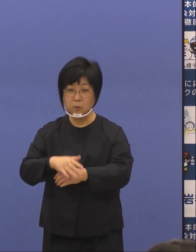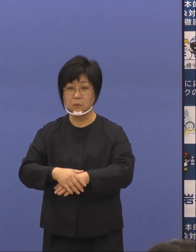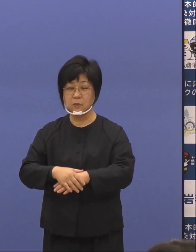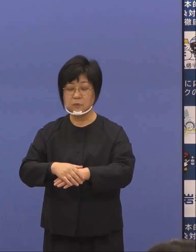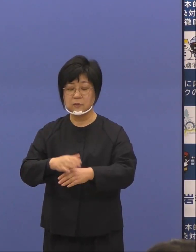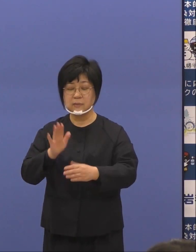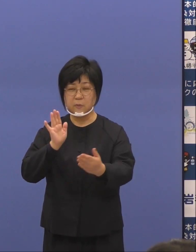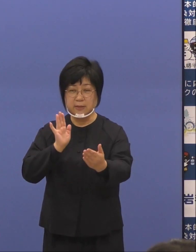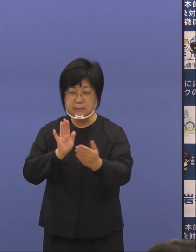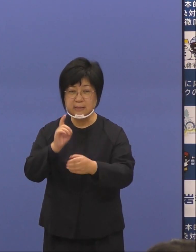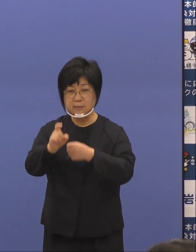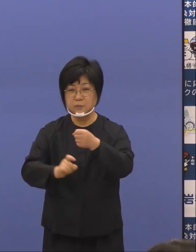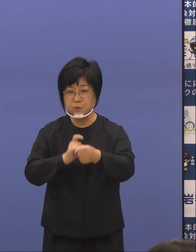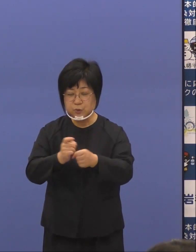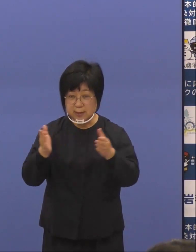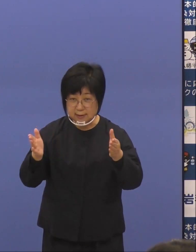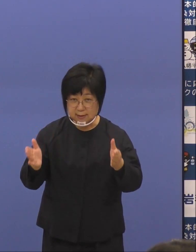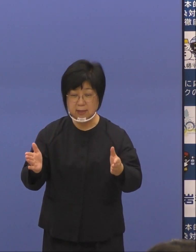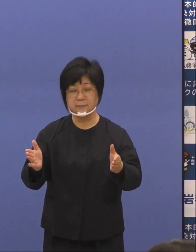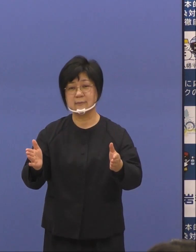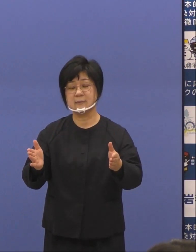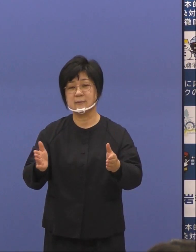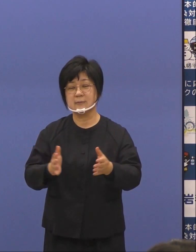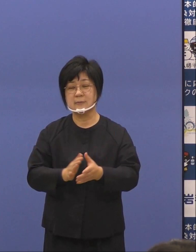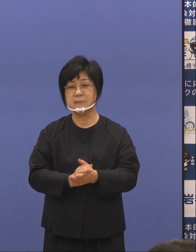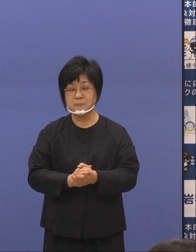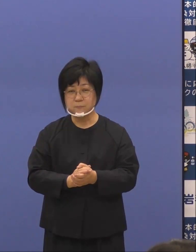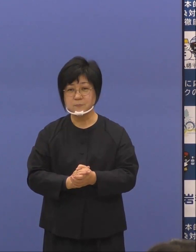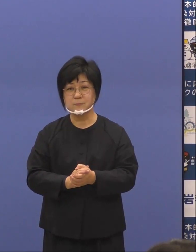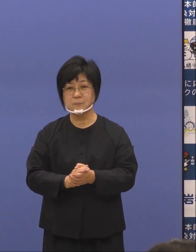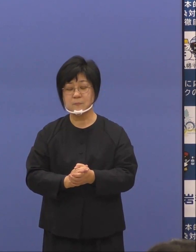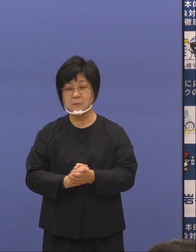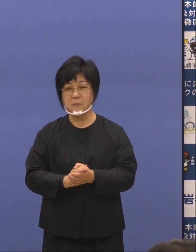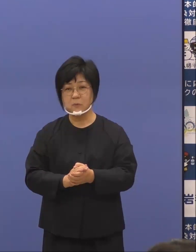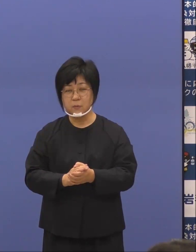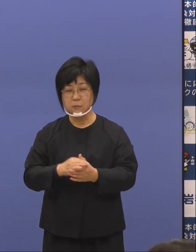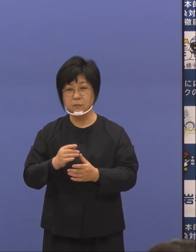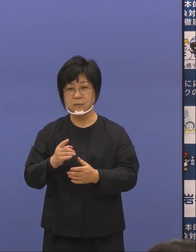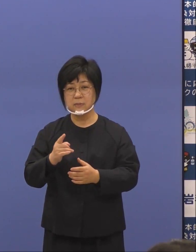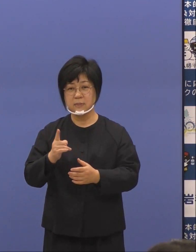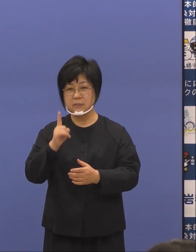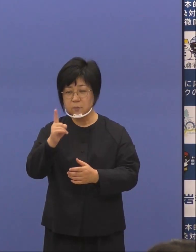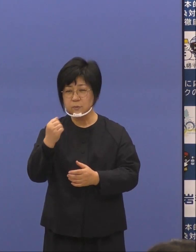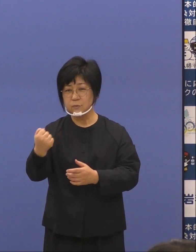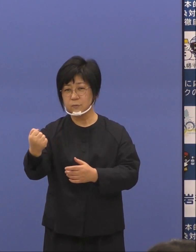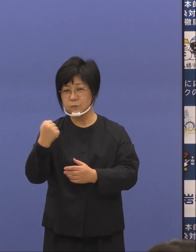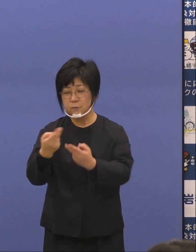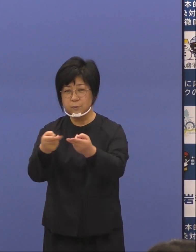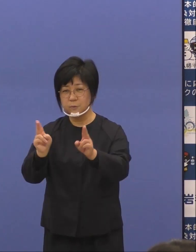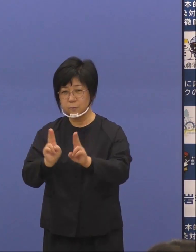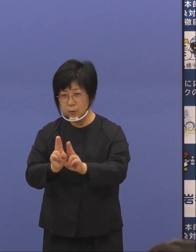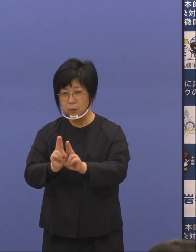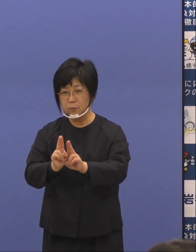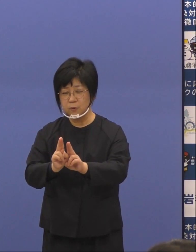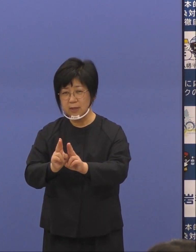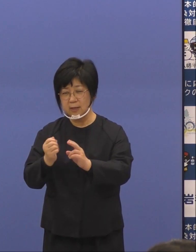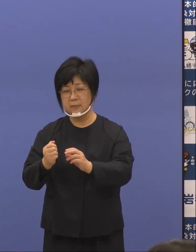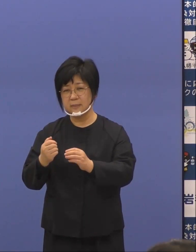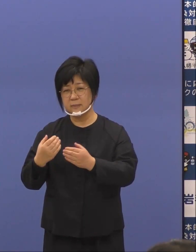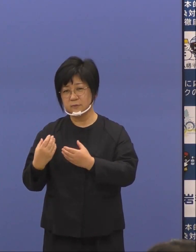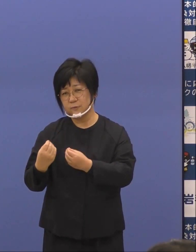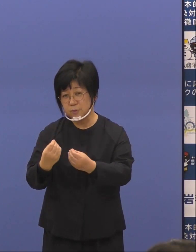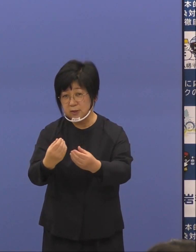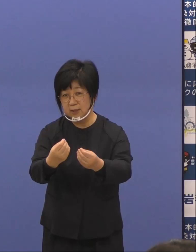10年間一強体制と呼ばれるような体制が、この実はこう日